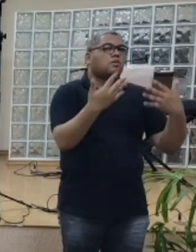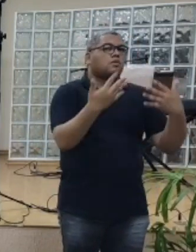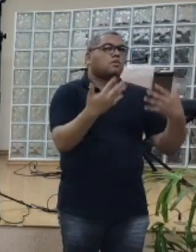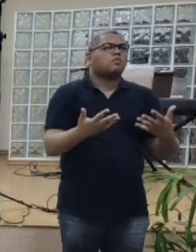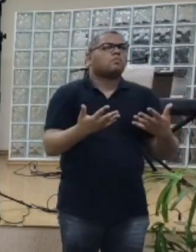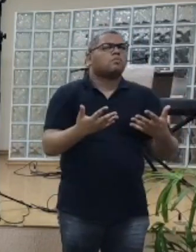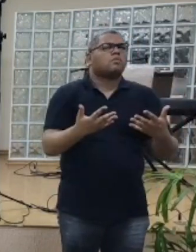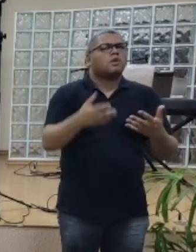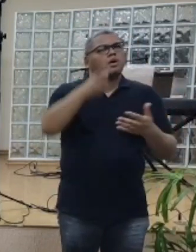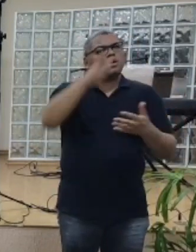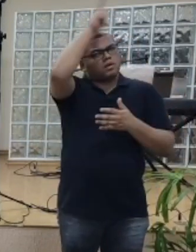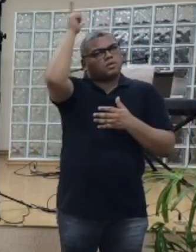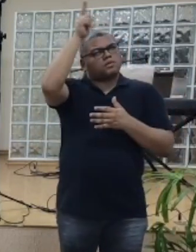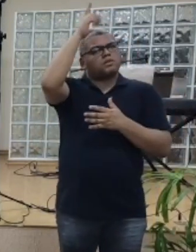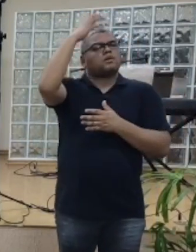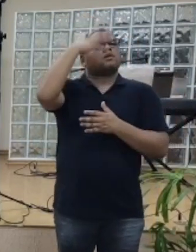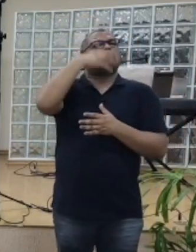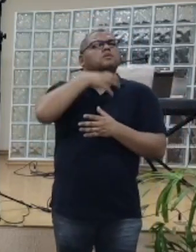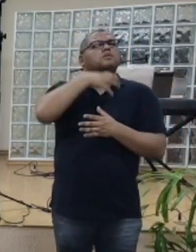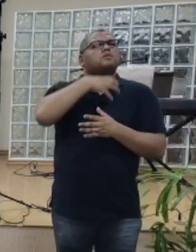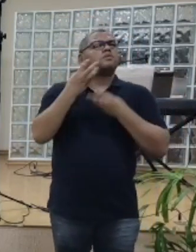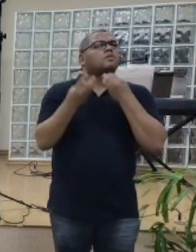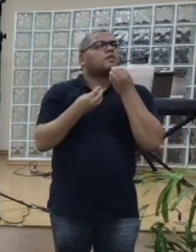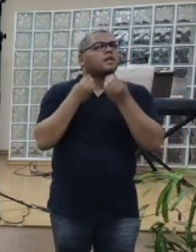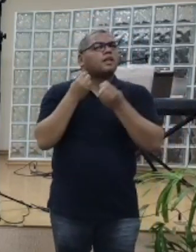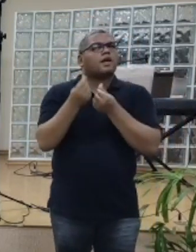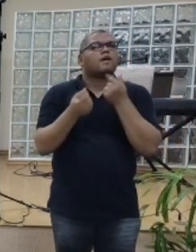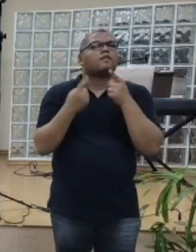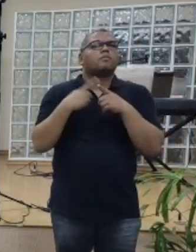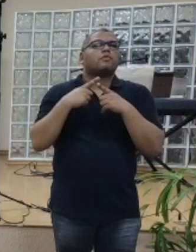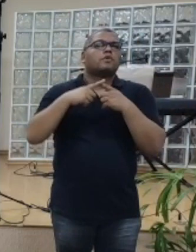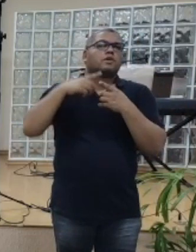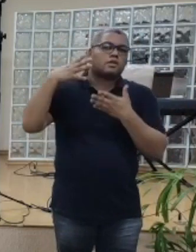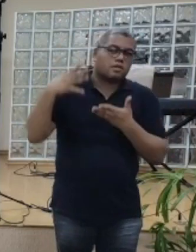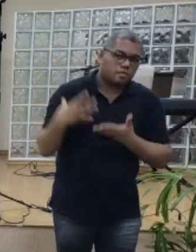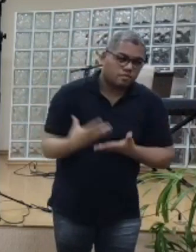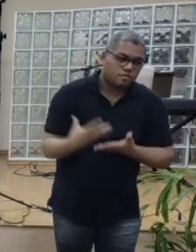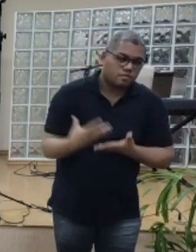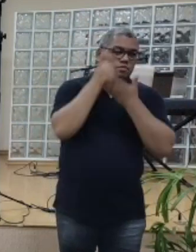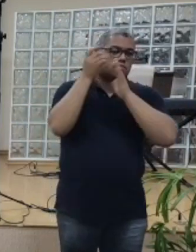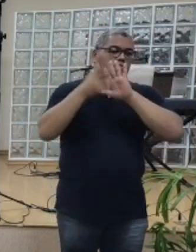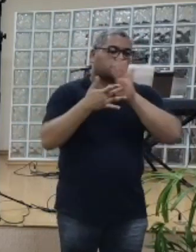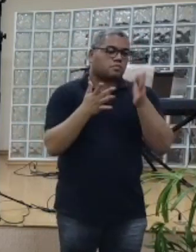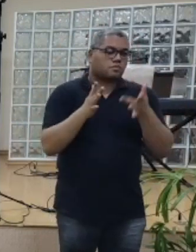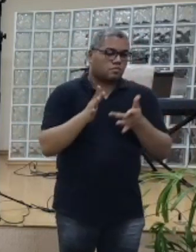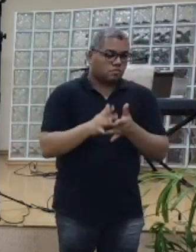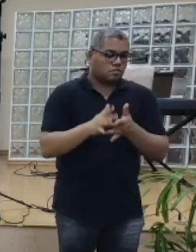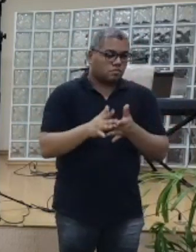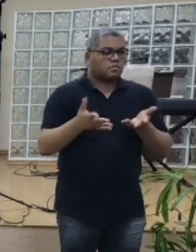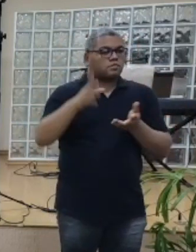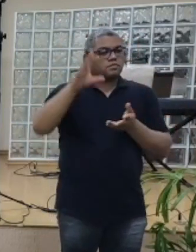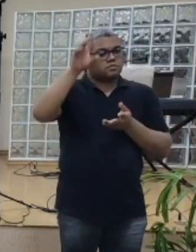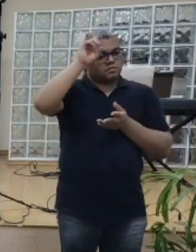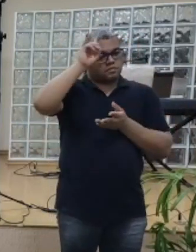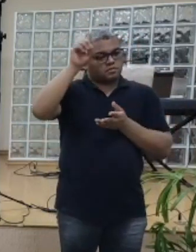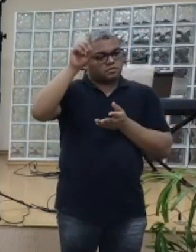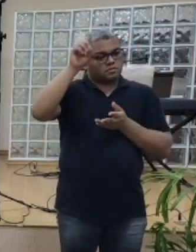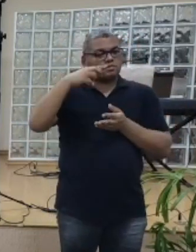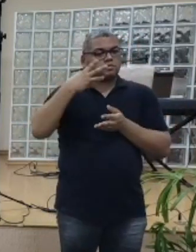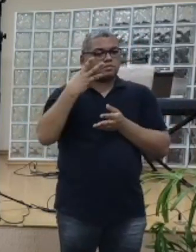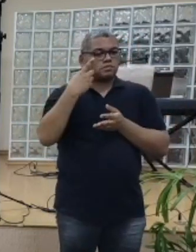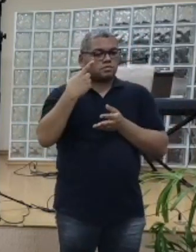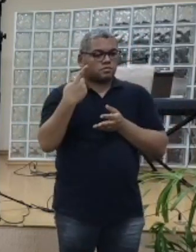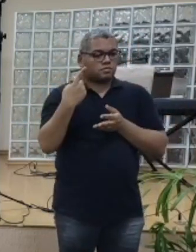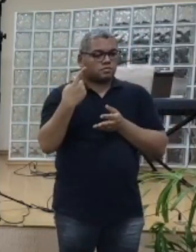pela misericórdia de Deus em Cristo Jesus, ele, no dia 31 de outubro de